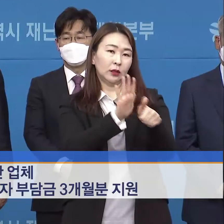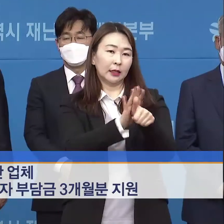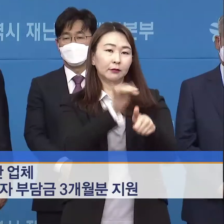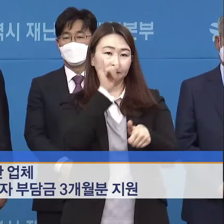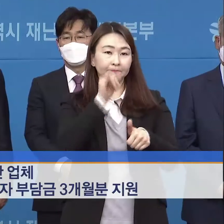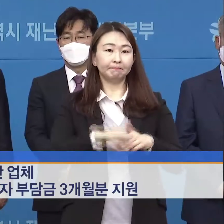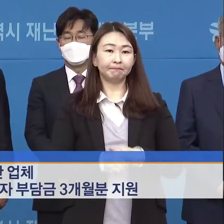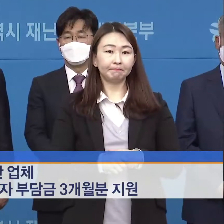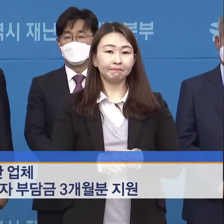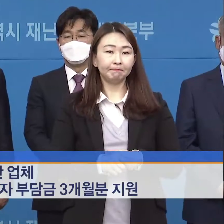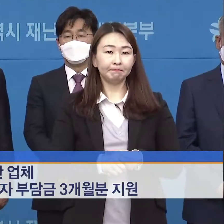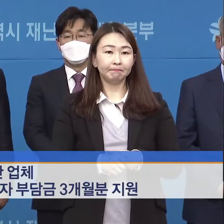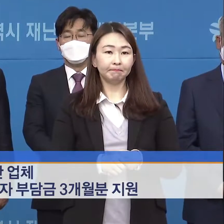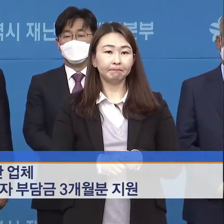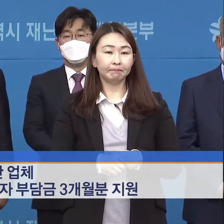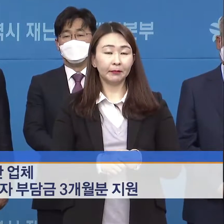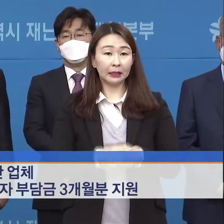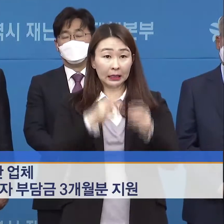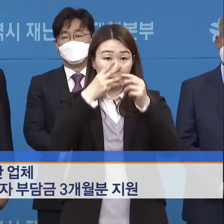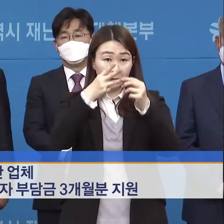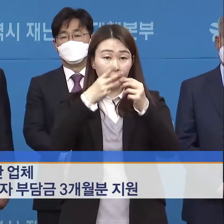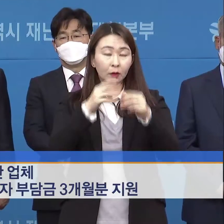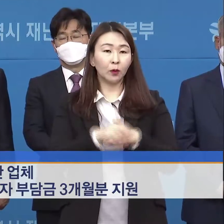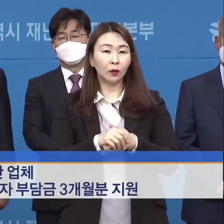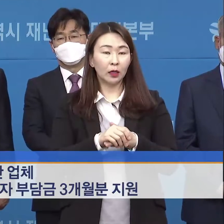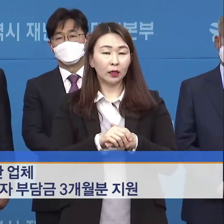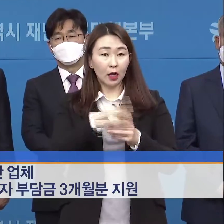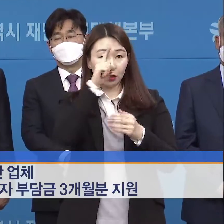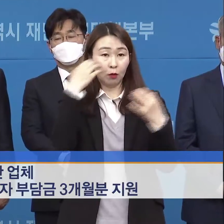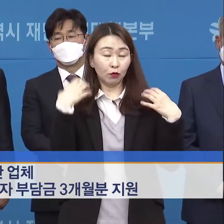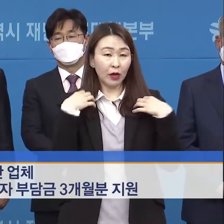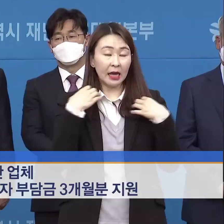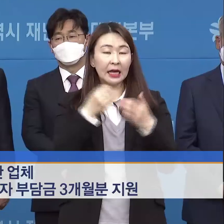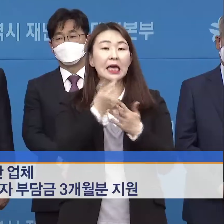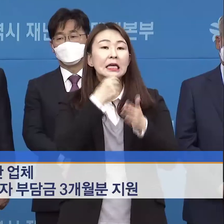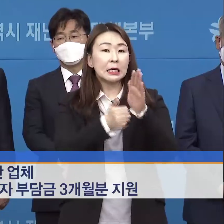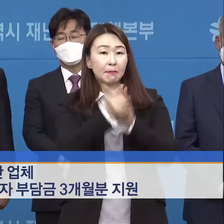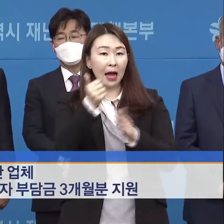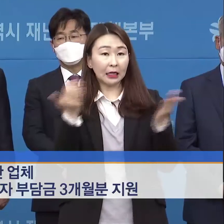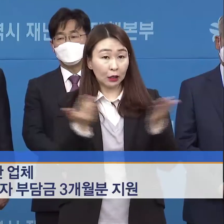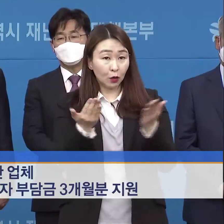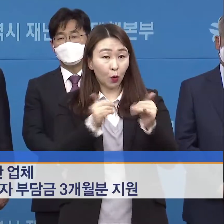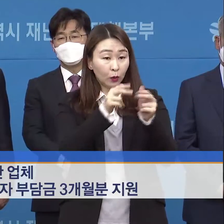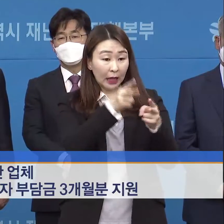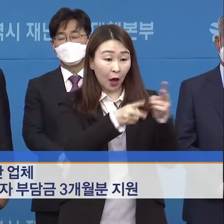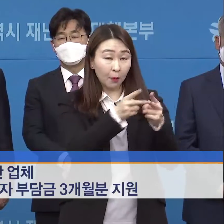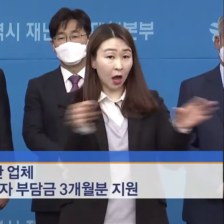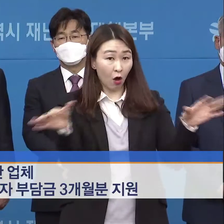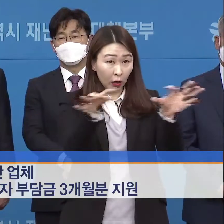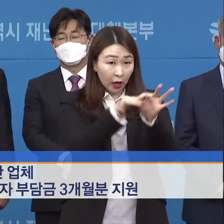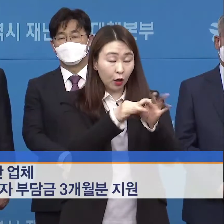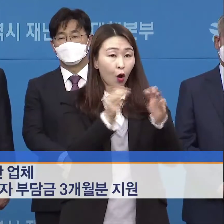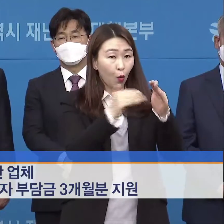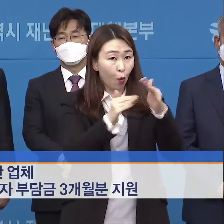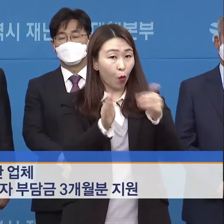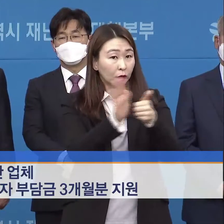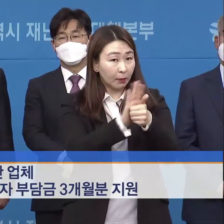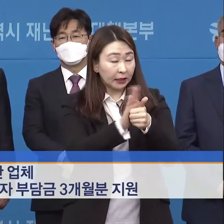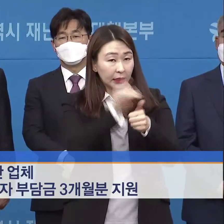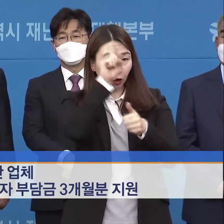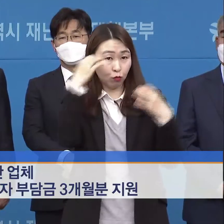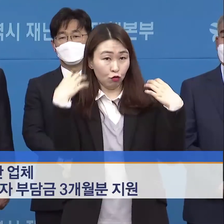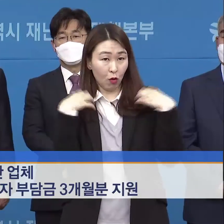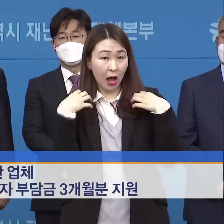지원하도록 하겠습니다. 세 번째로 정부 희망근로사업과 연계하여 공공서비스,